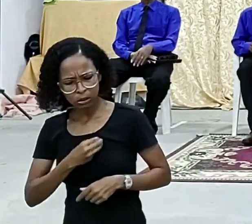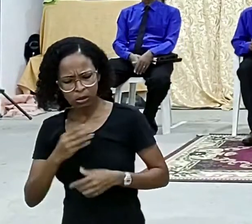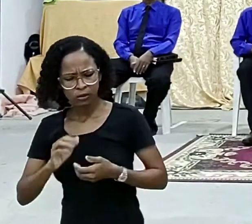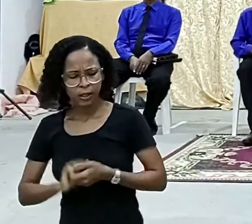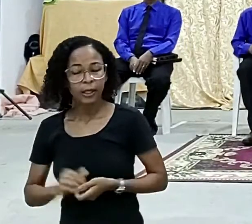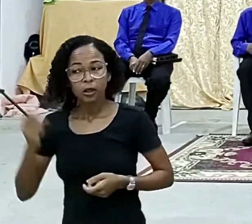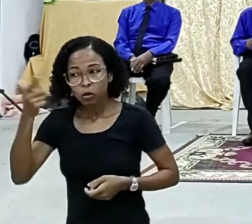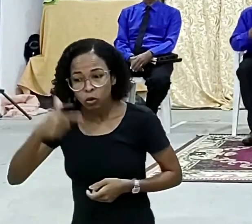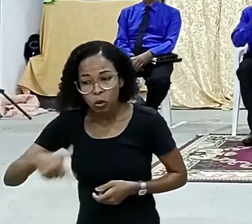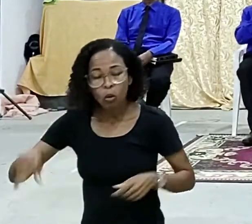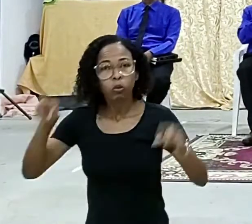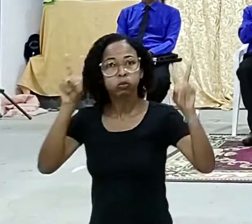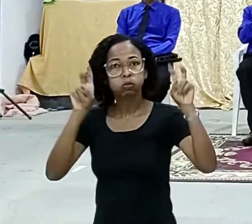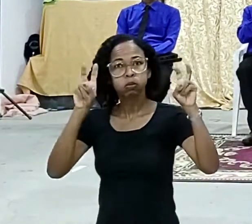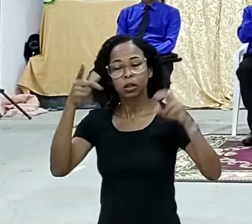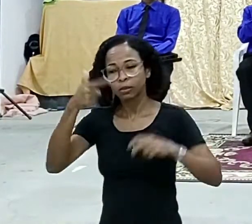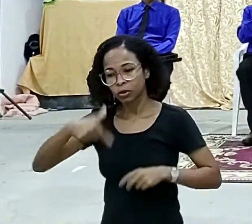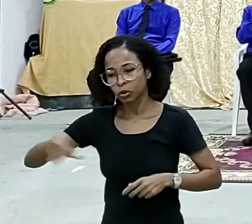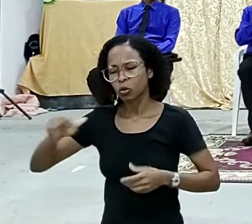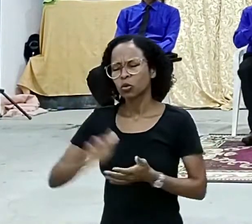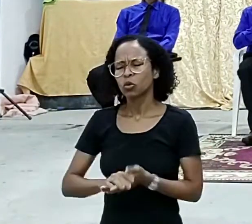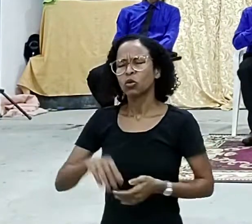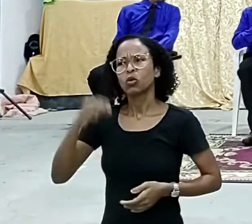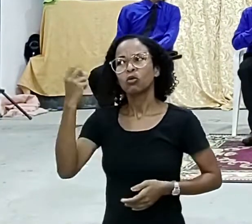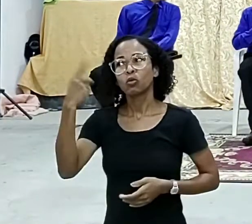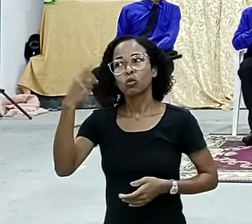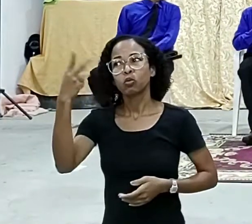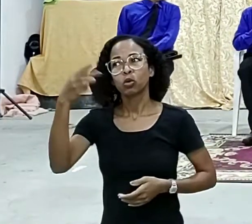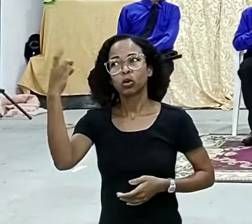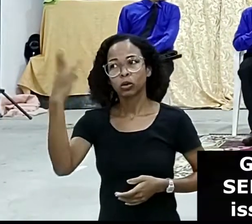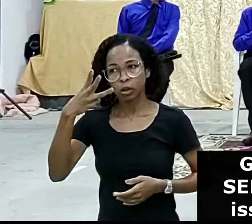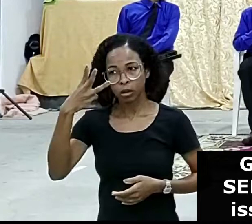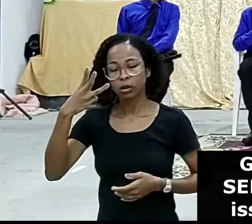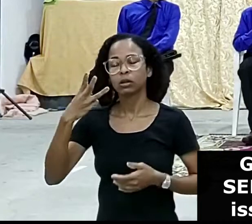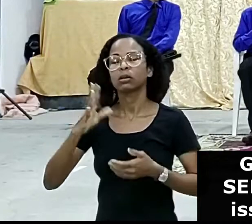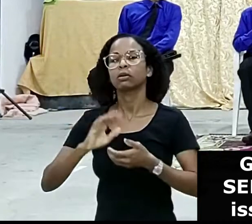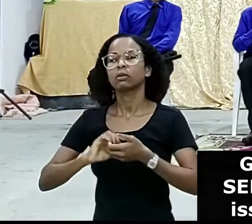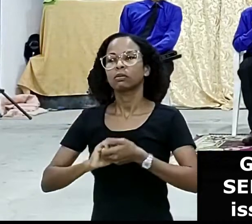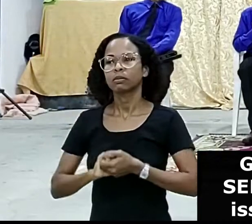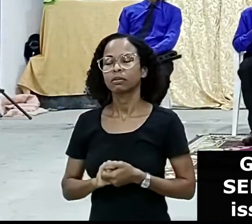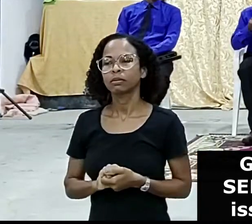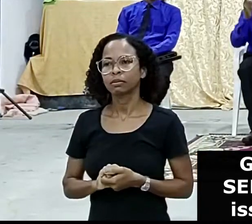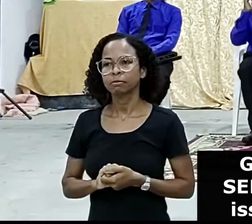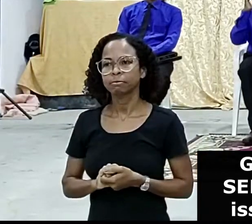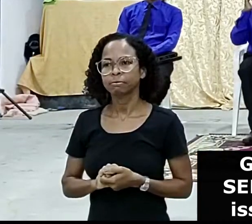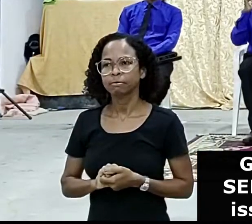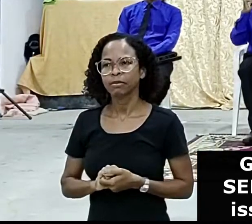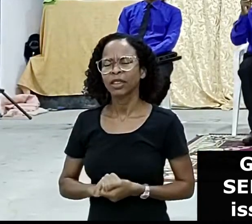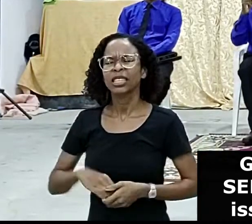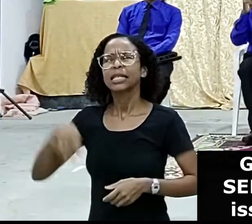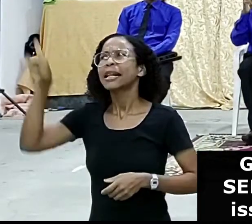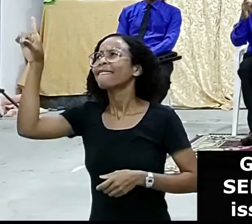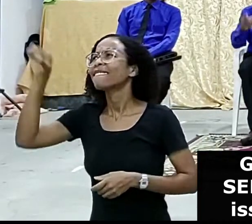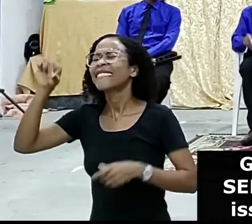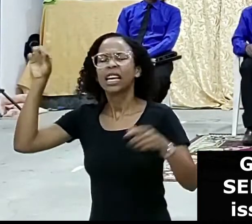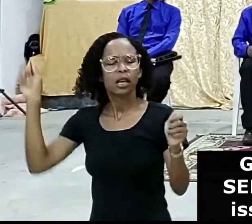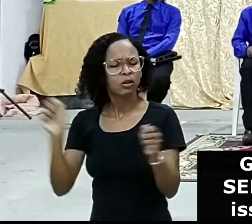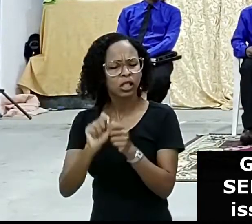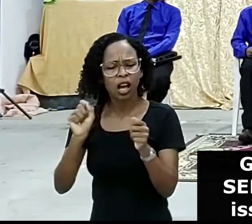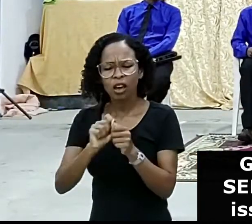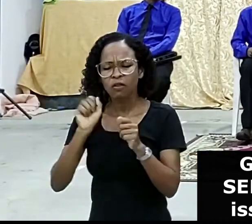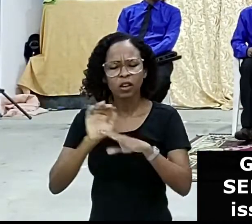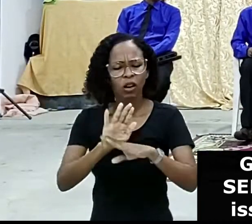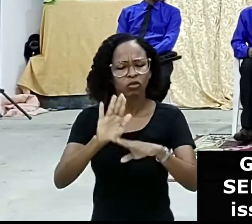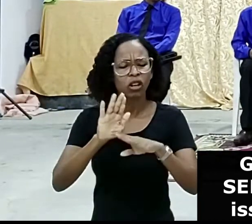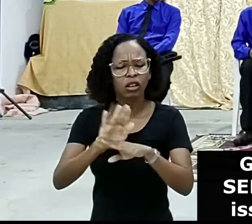nesta noite. No 3, 1, 2, 3. Grandes